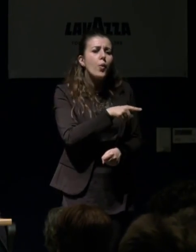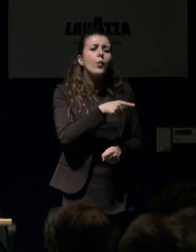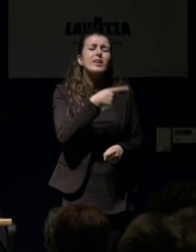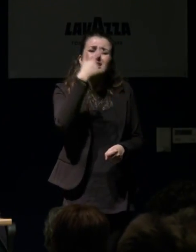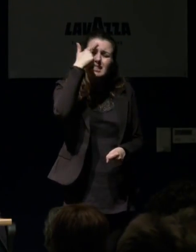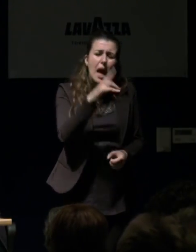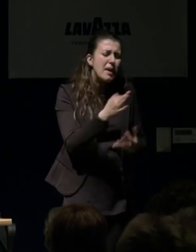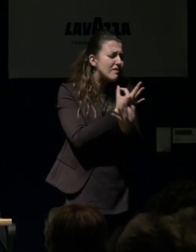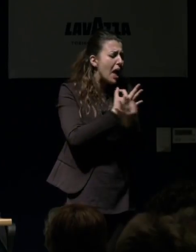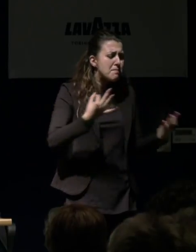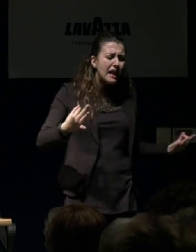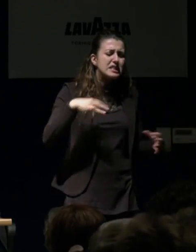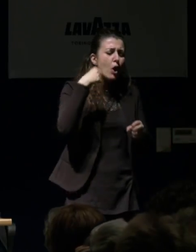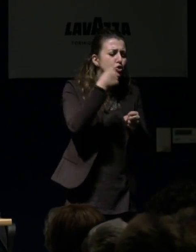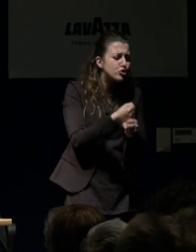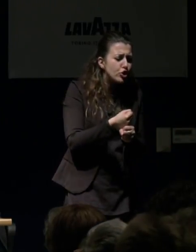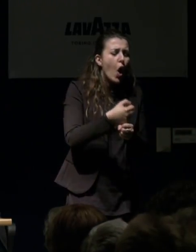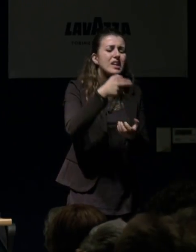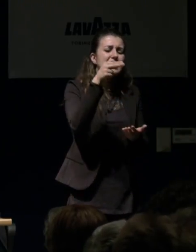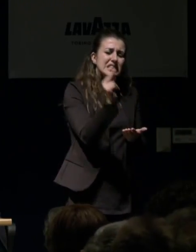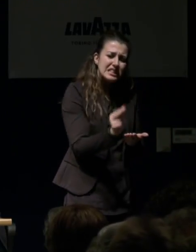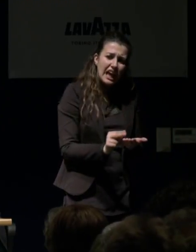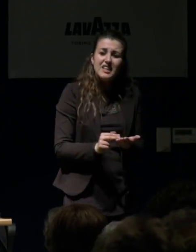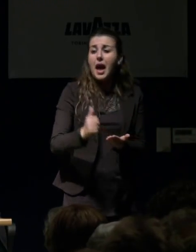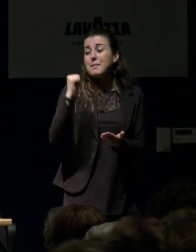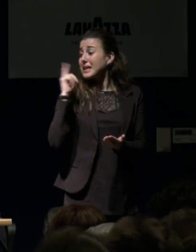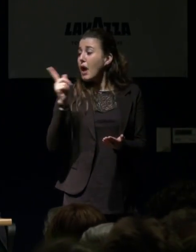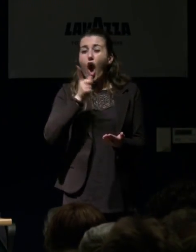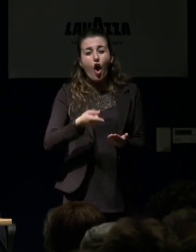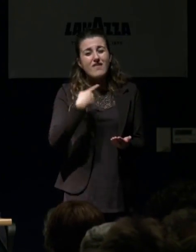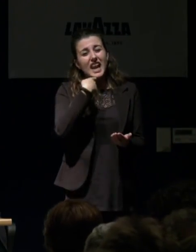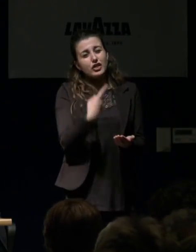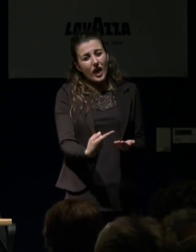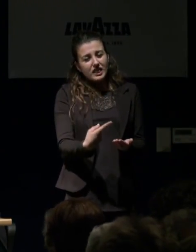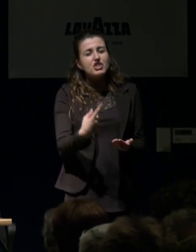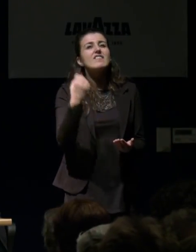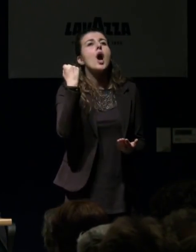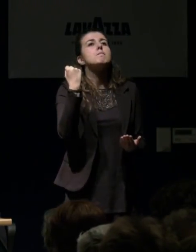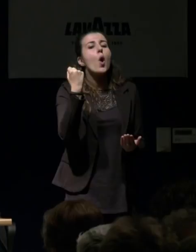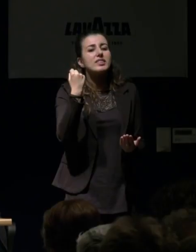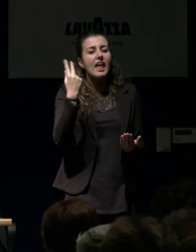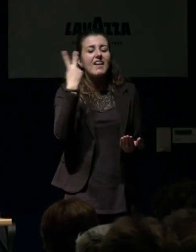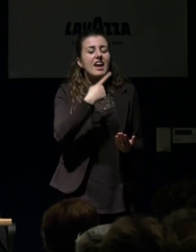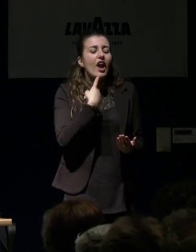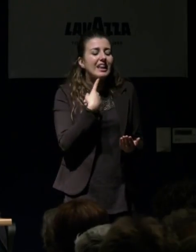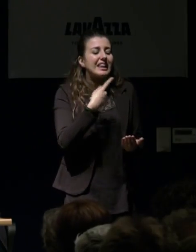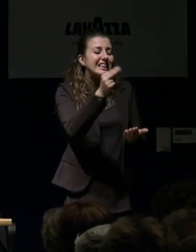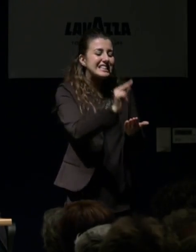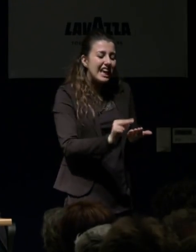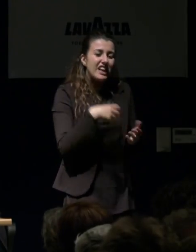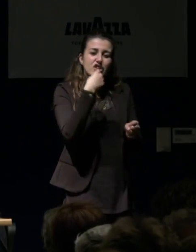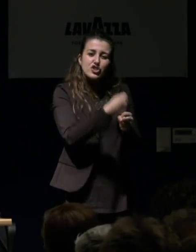sapeva benissimo che se la storia la scrive ovviamente no prima goffredo diceva il potere no se la storia la scrive chi vince